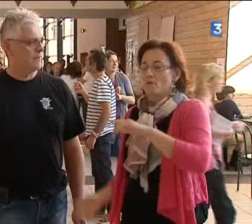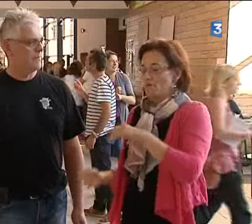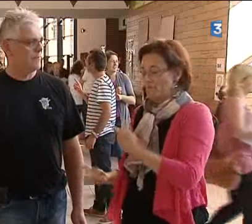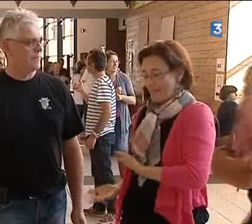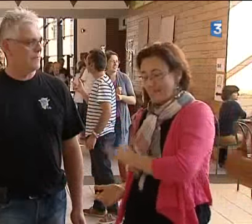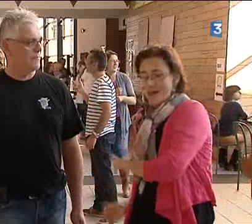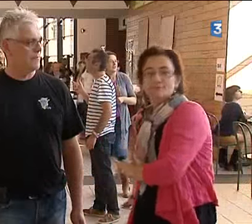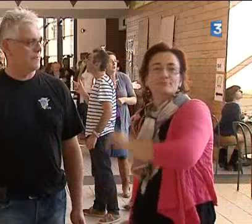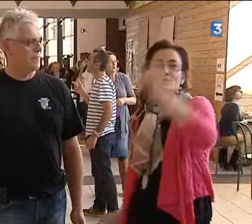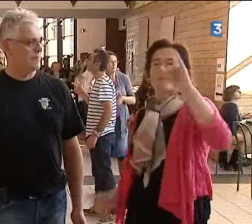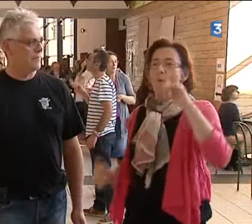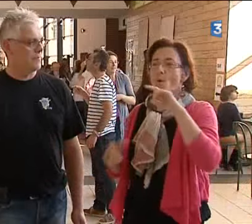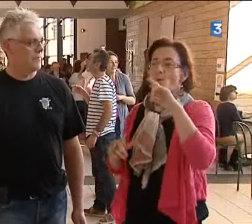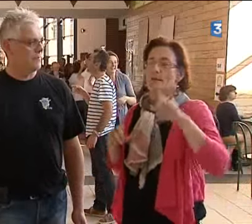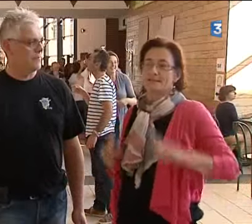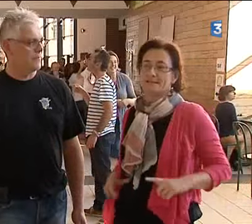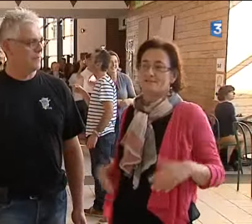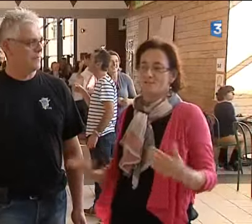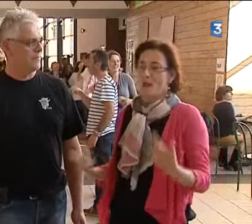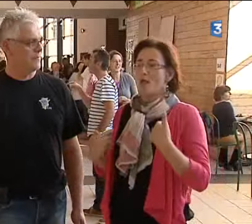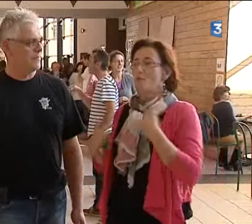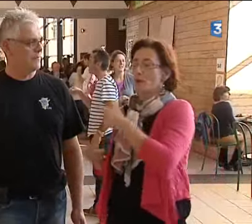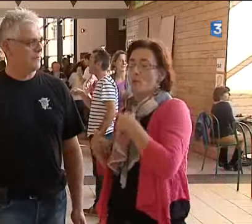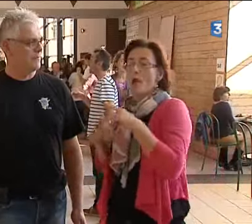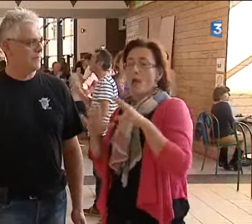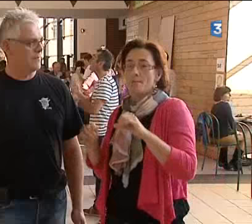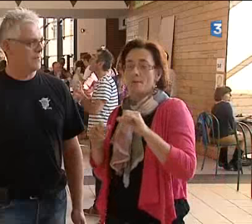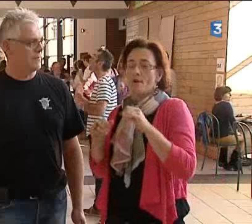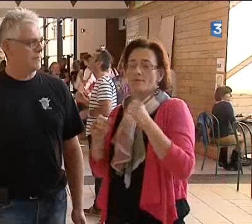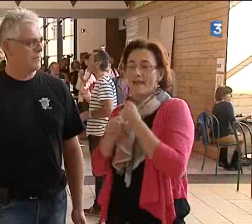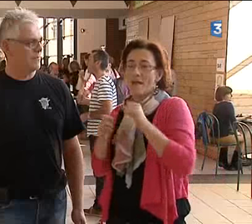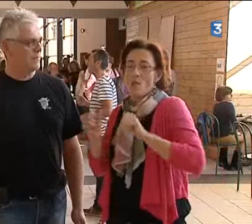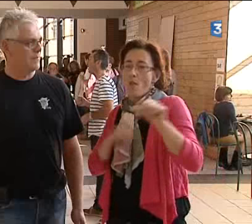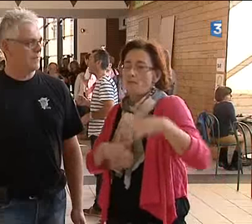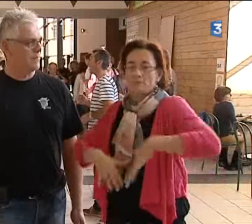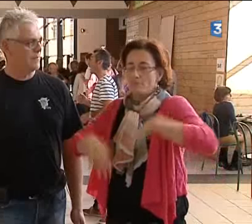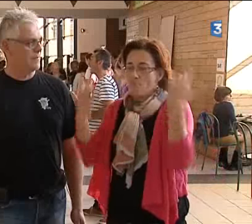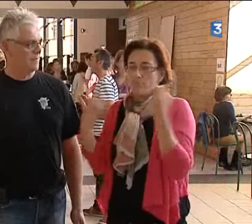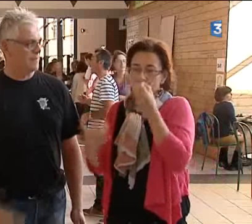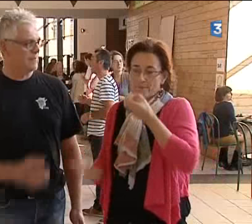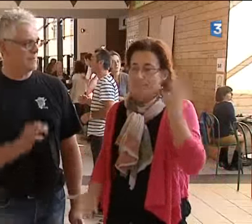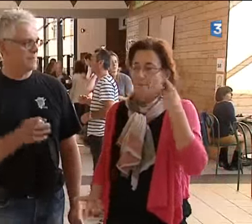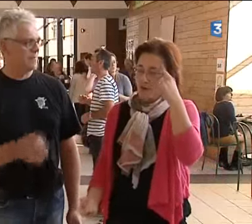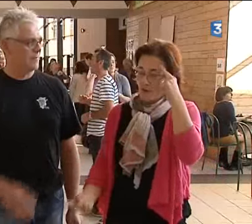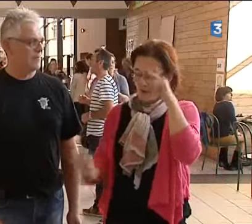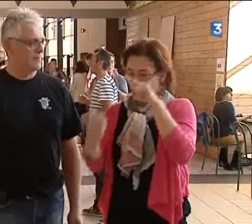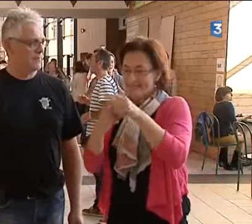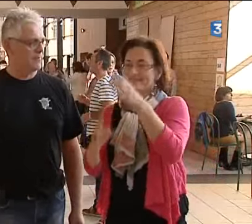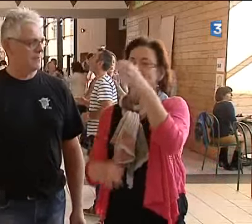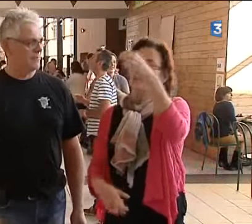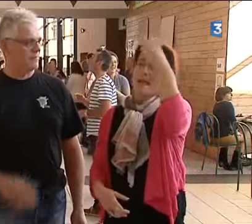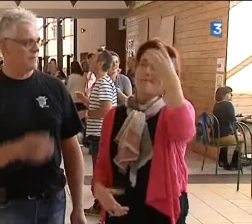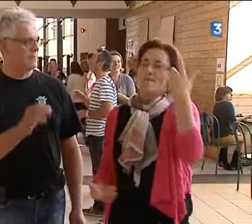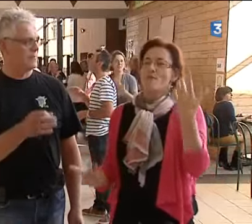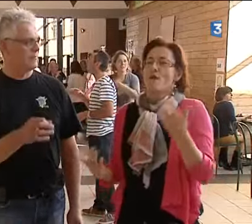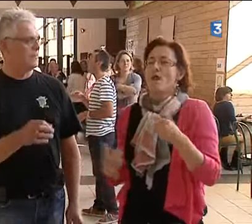grâce à cette école Paul Blais qui peut l'accueillir de la maternelle, même jusqu'au lycée. On s'engage, même si on est un peu loin